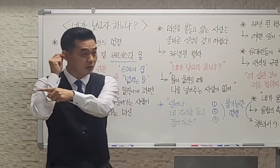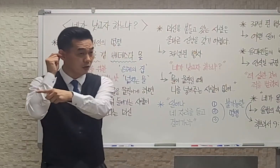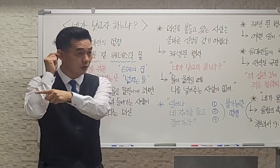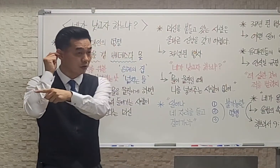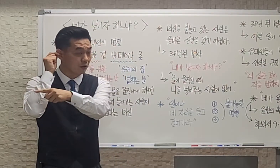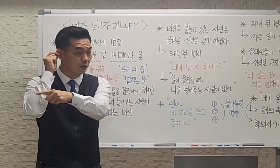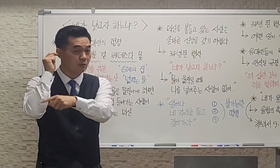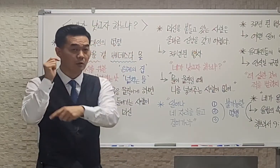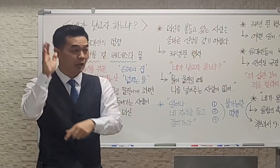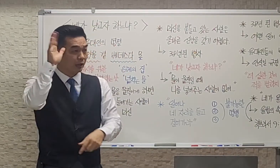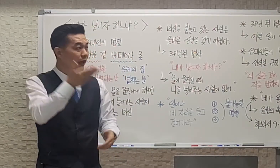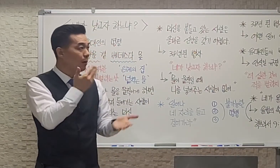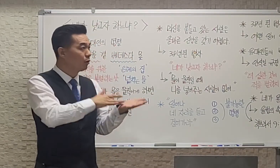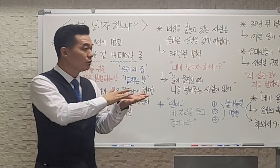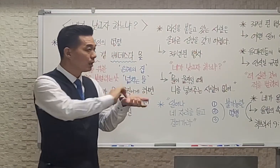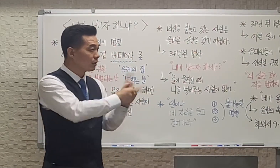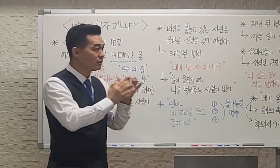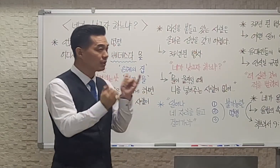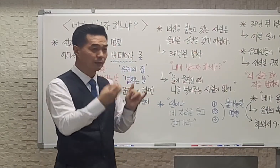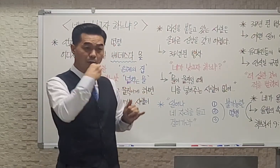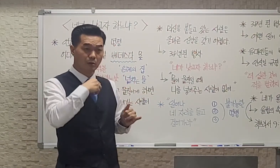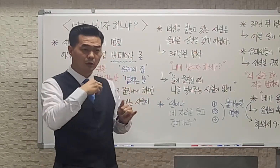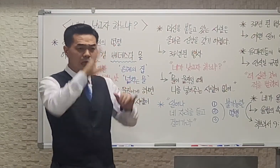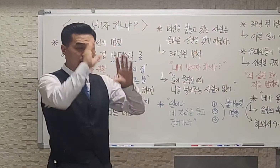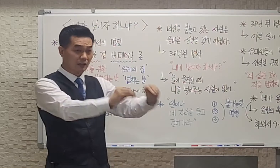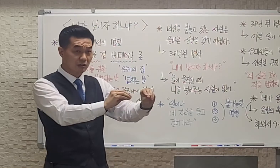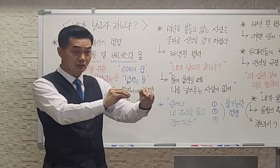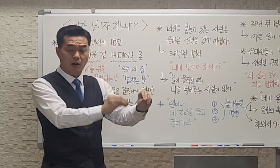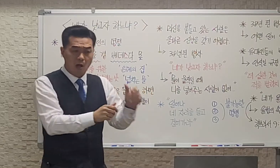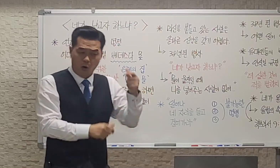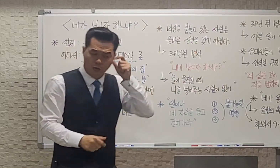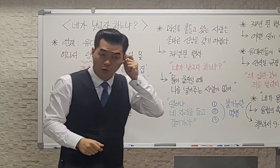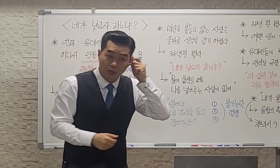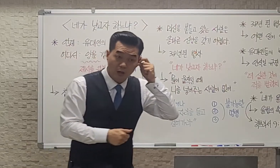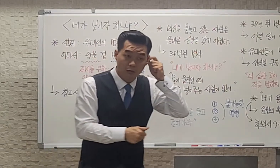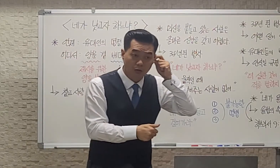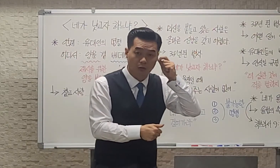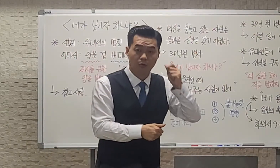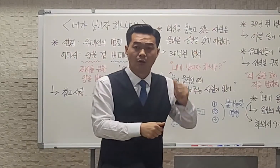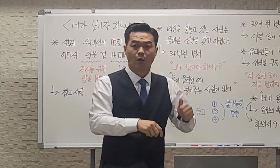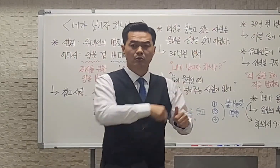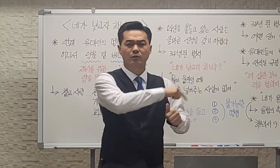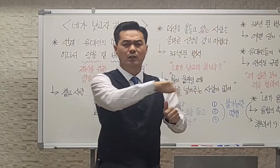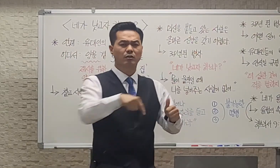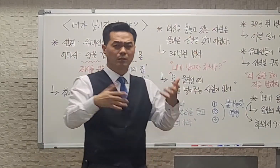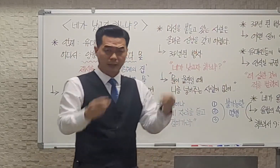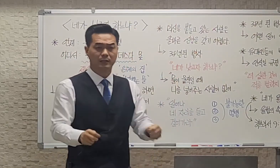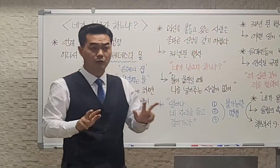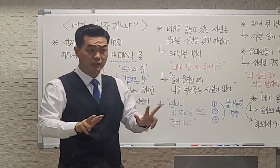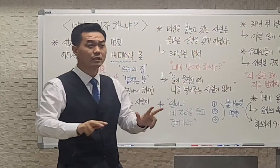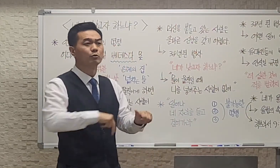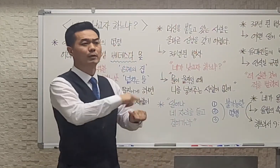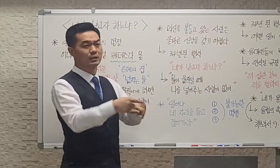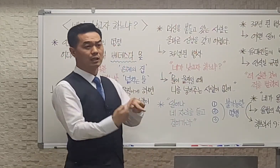거예요. 개가 먹는 약을 대신 사람이 먹으면 낫는다더라? 그럼 그거 따라가는 거예요. 그런 상황들이 많잖아요. 지금도